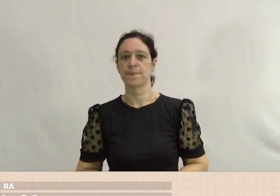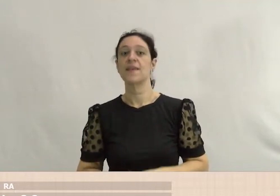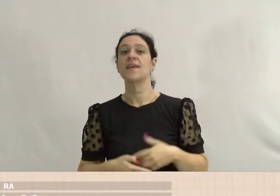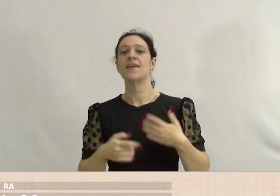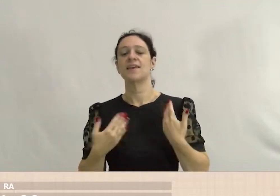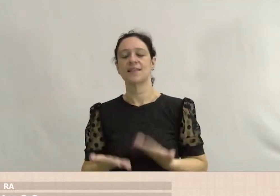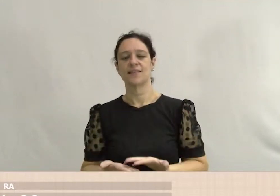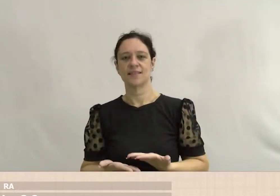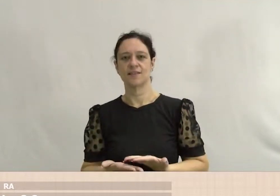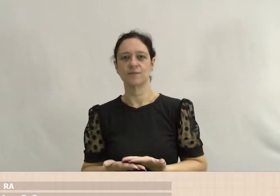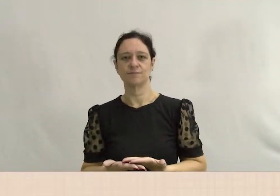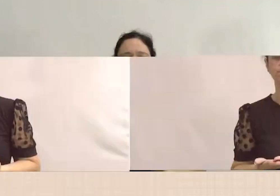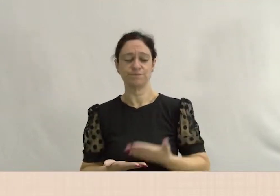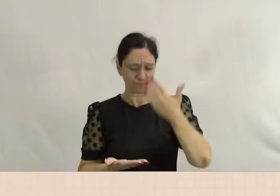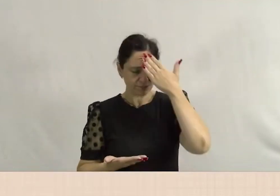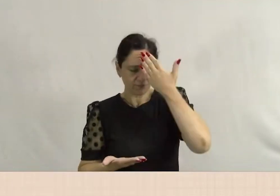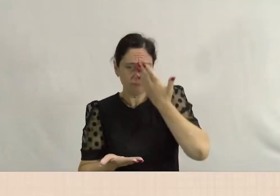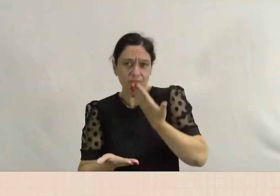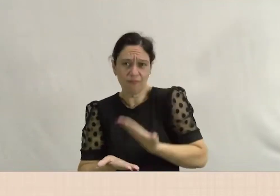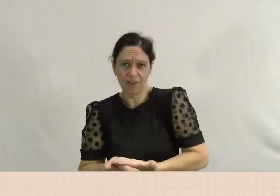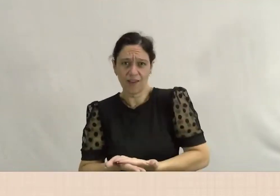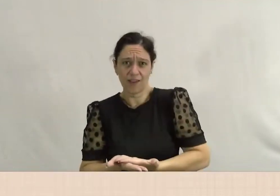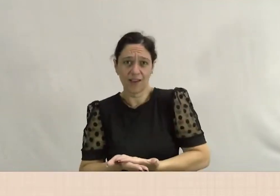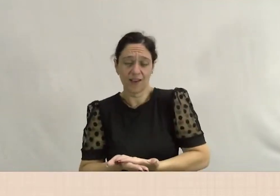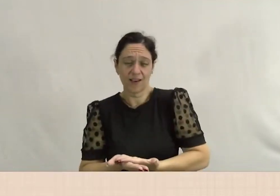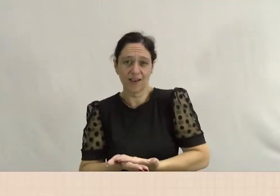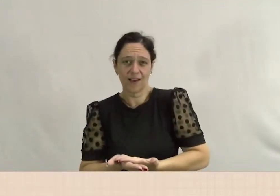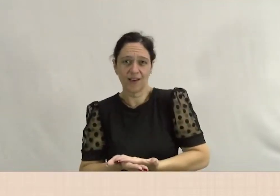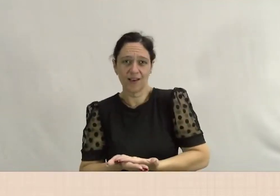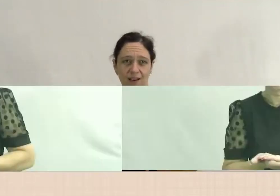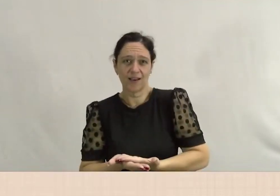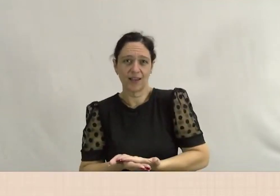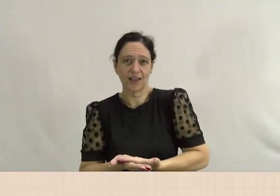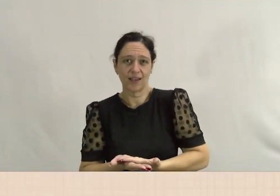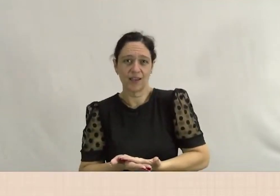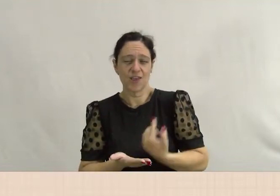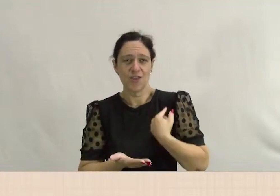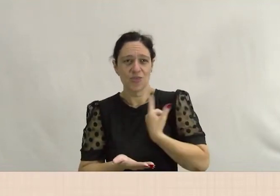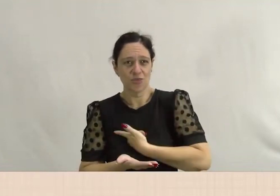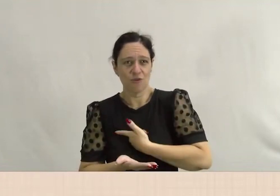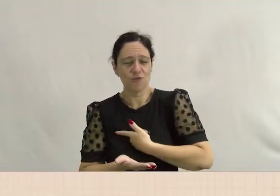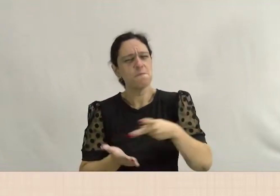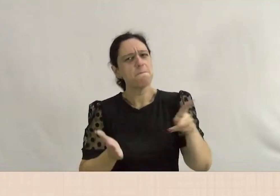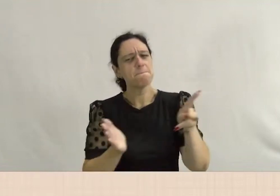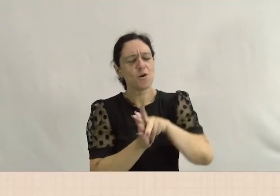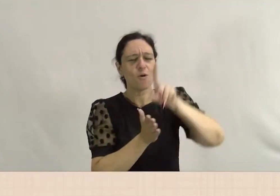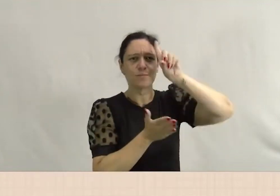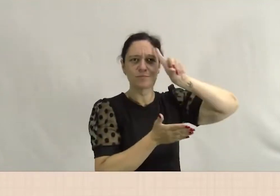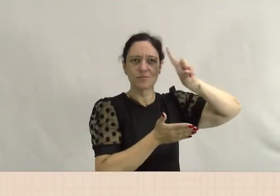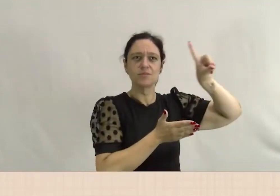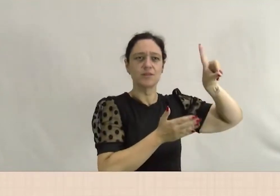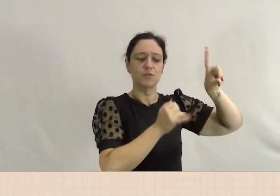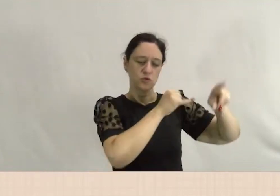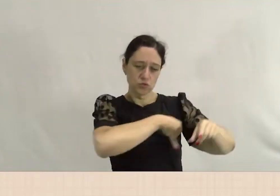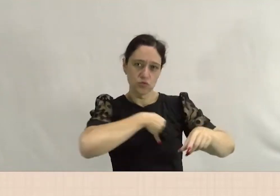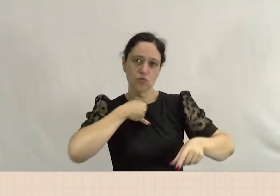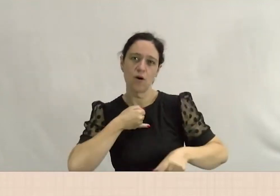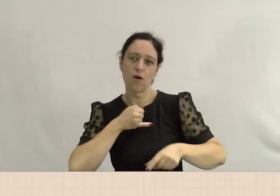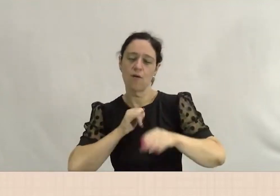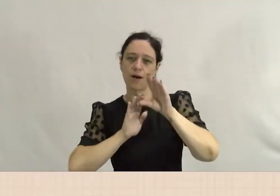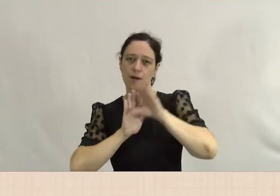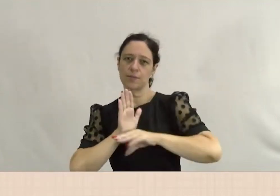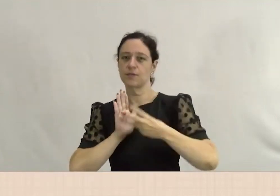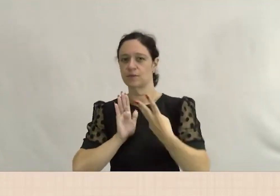quando você crê, você nasce do Espírito. João capítulo 3.